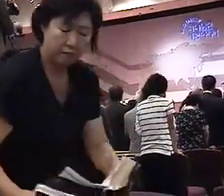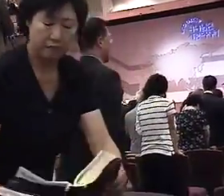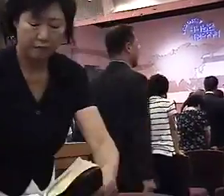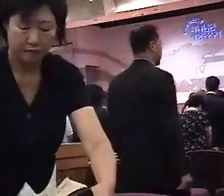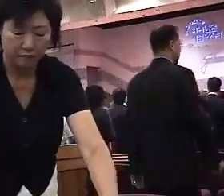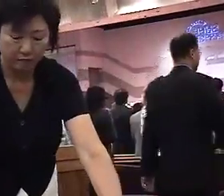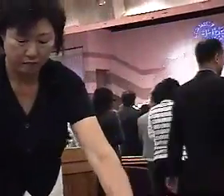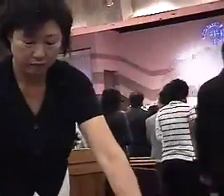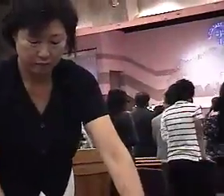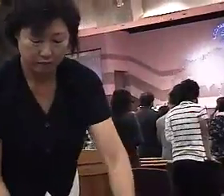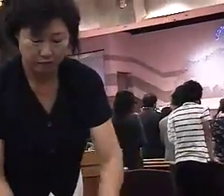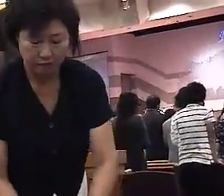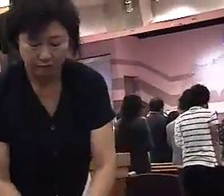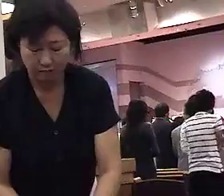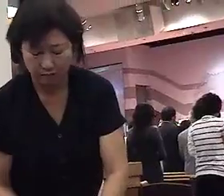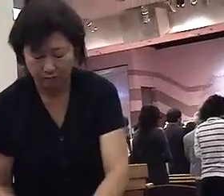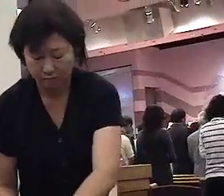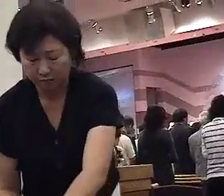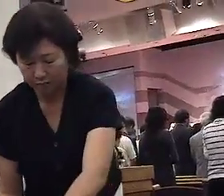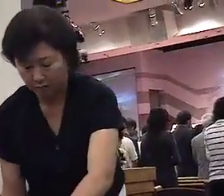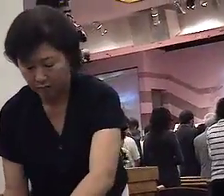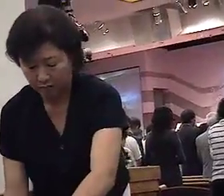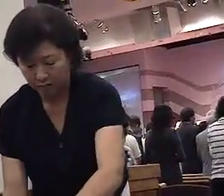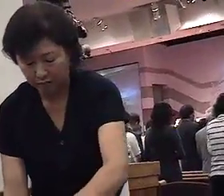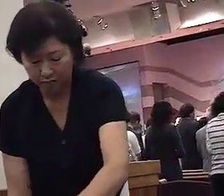함께 기도하시겠습니다.